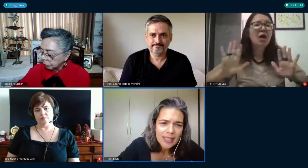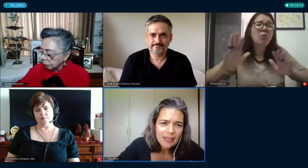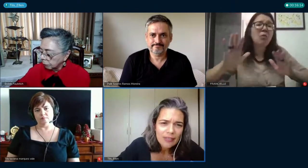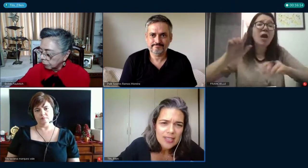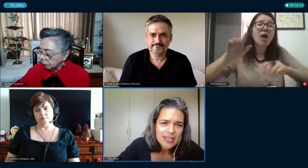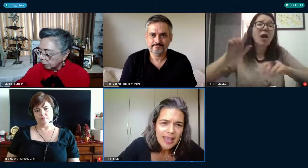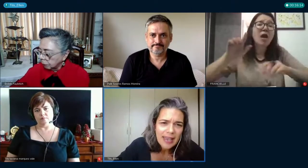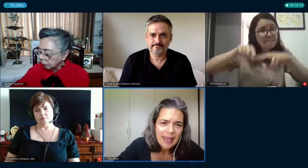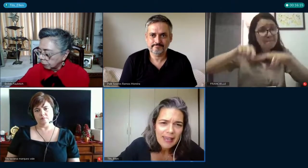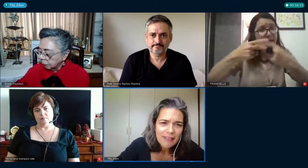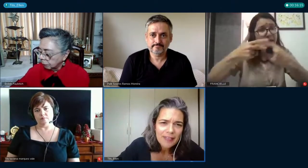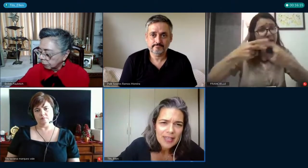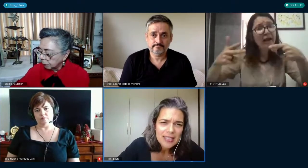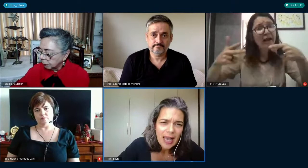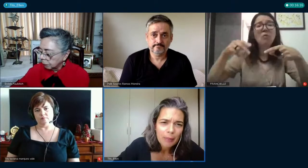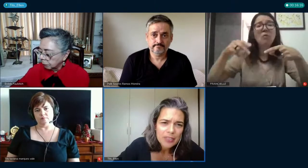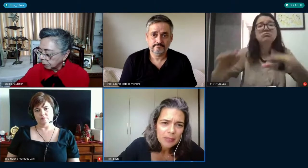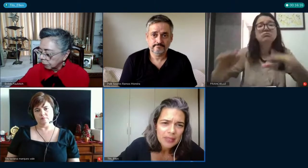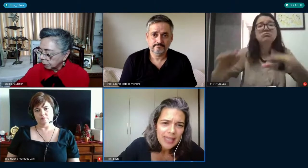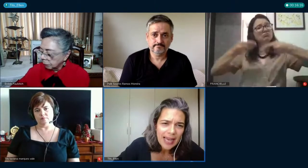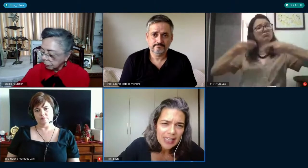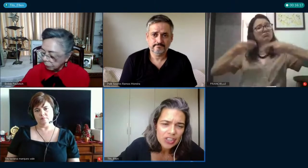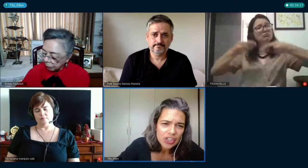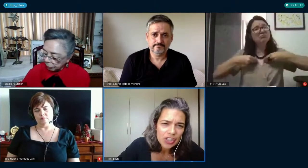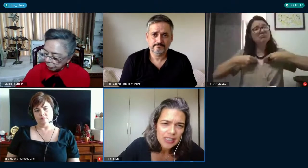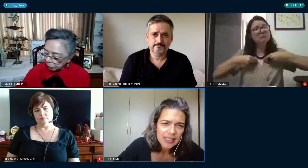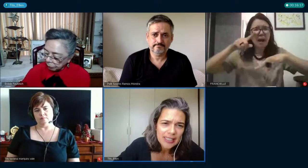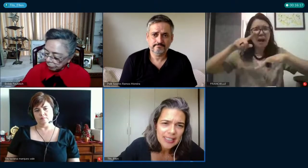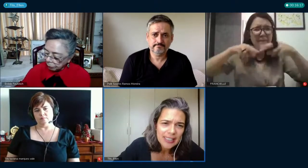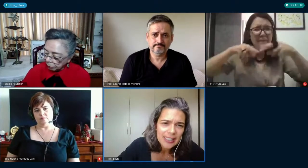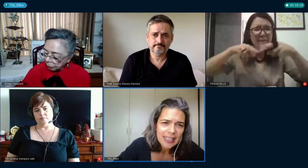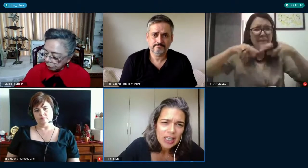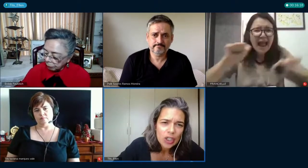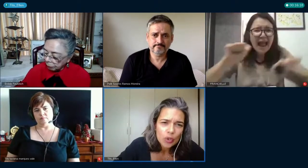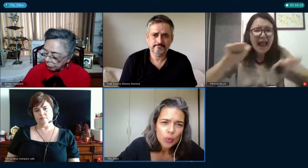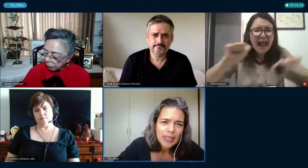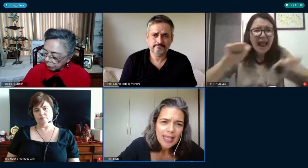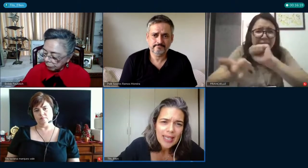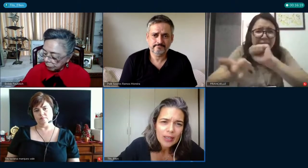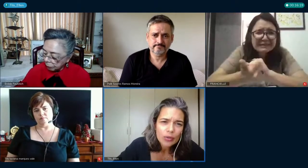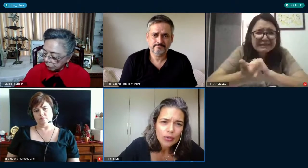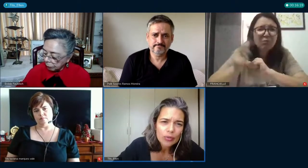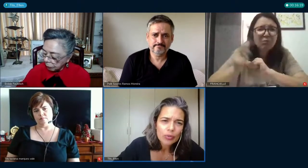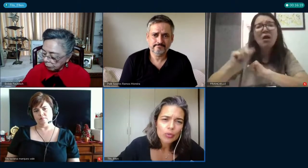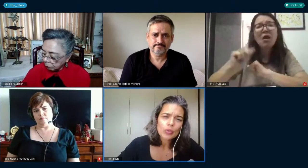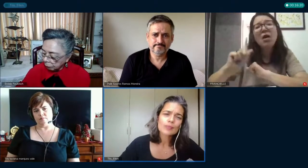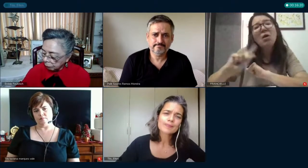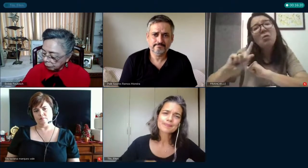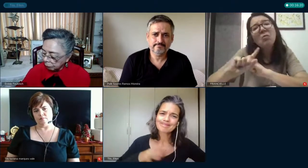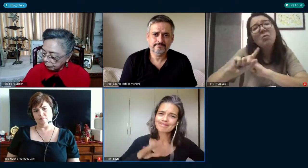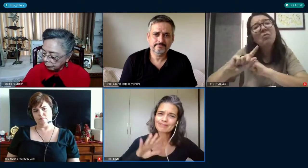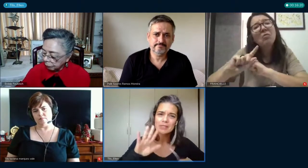Eu gostaria que você visse a possibilidade de... Do que...